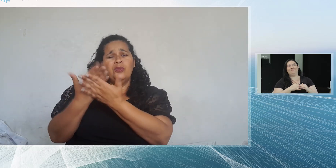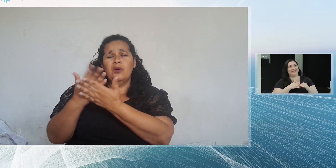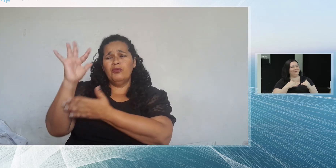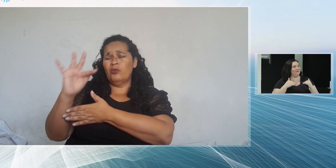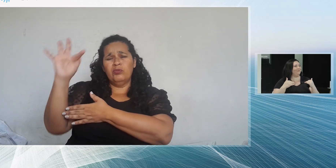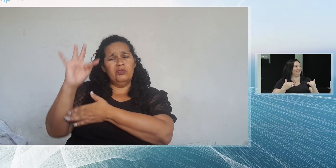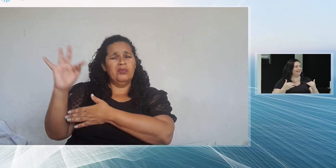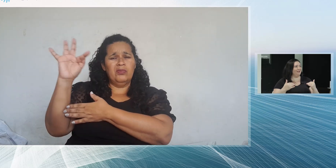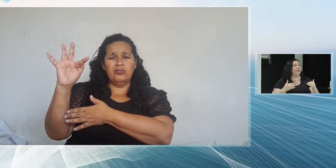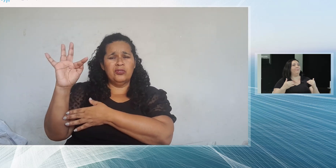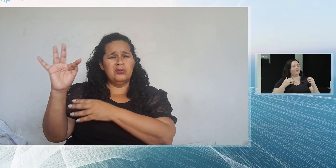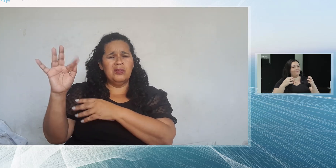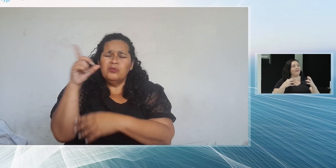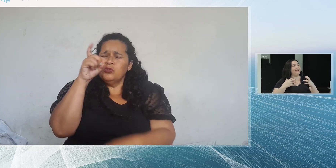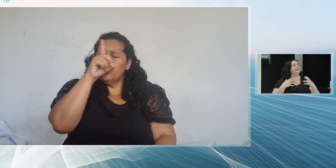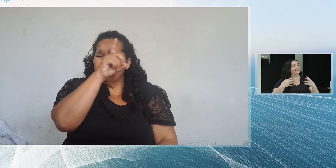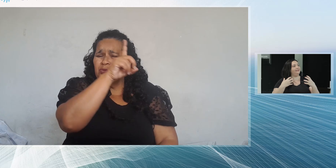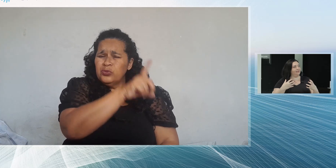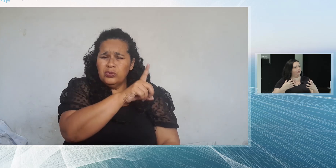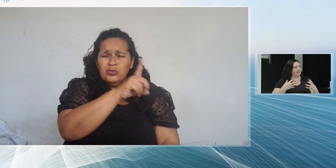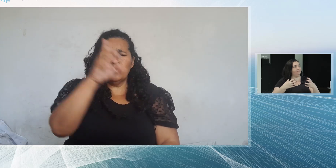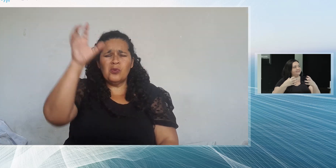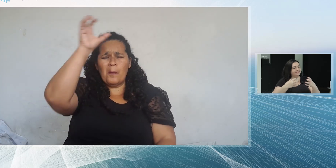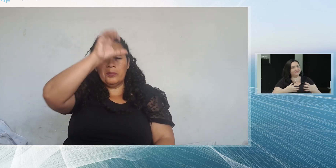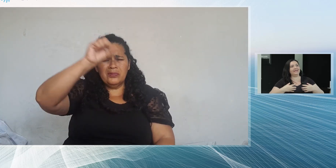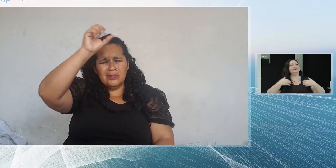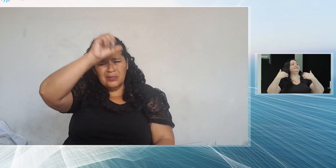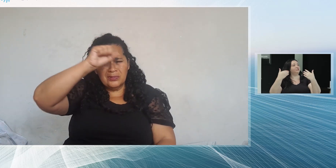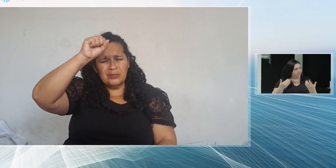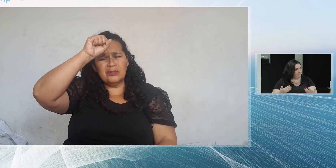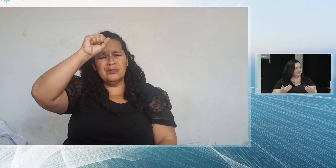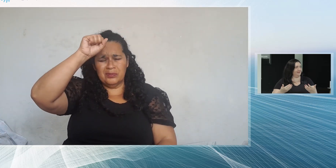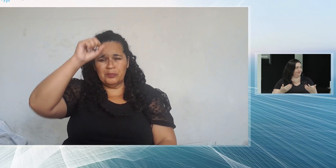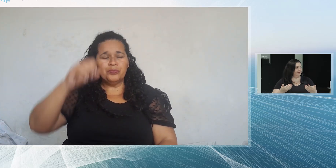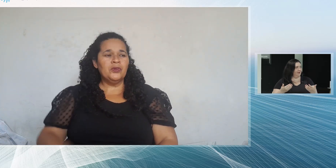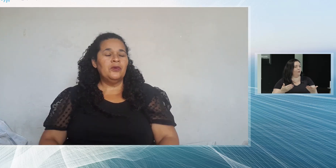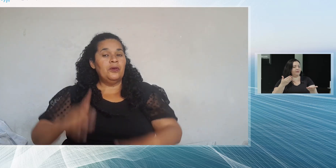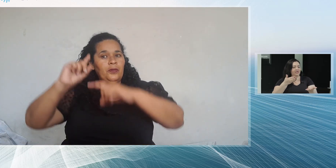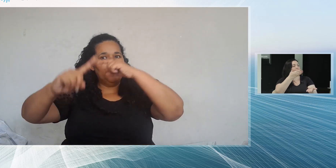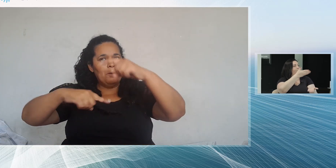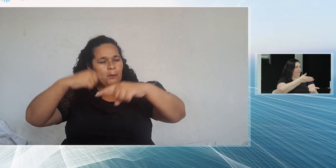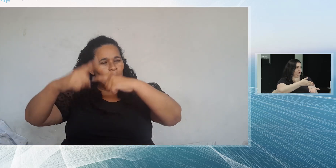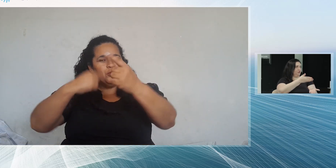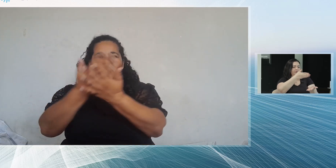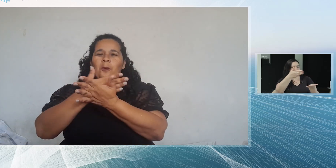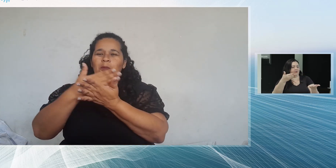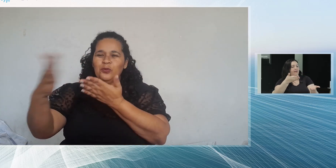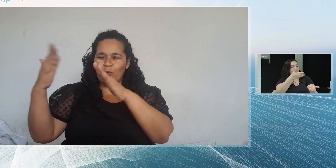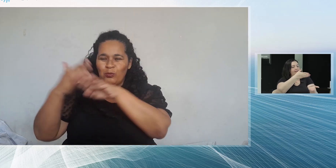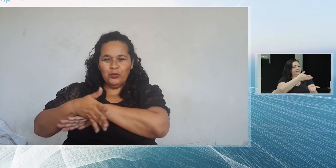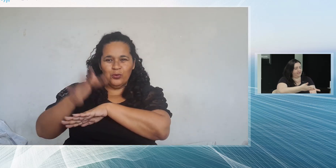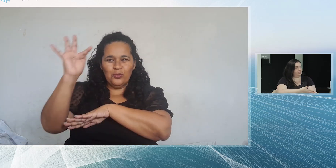pegou DP, não pegou em nada. Por quê? Porque ela entendeu que ela precisa exigir mais dela. O que uma